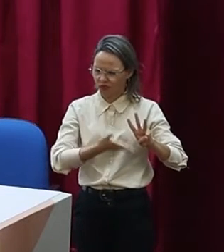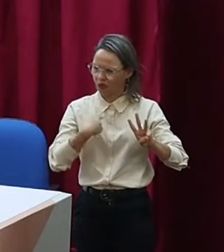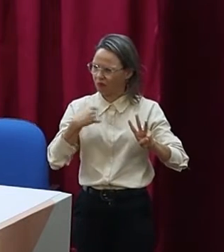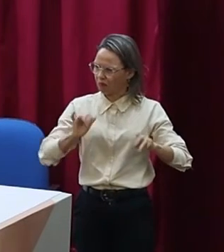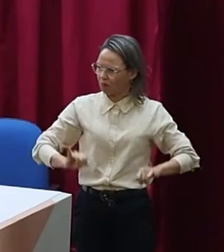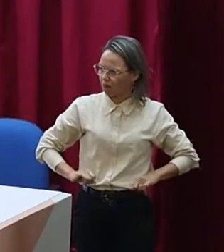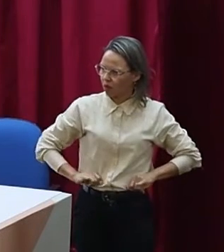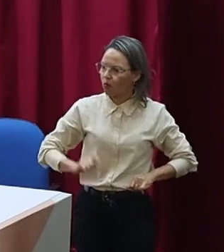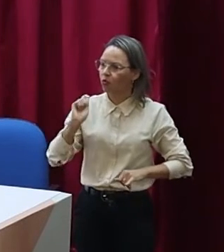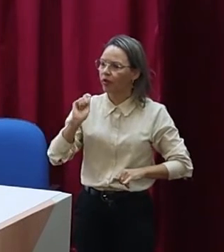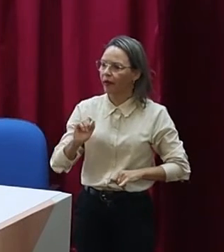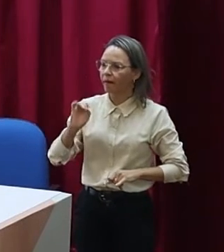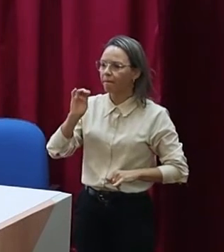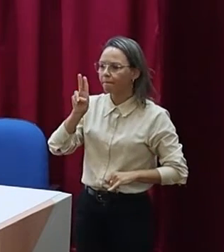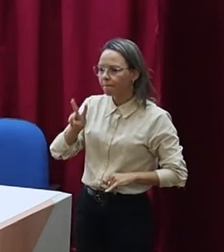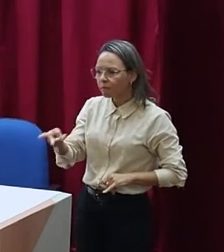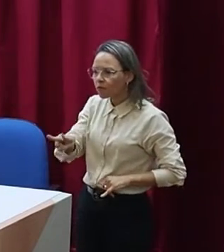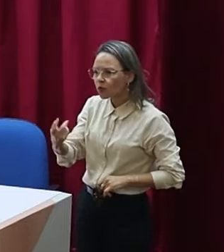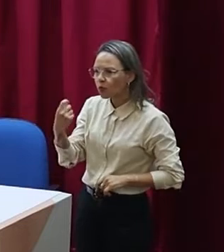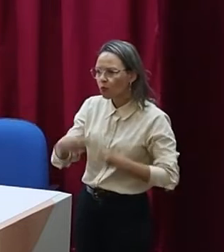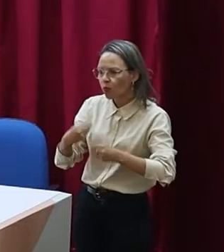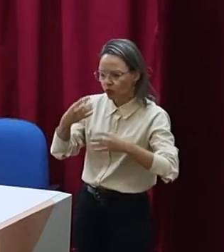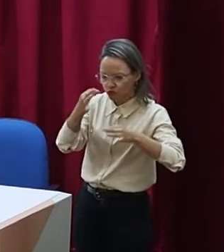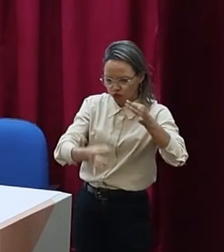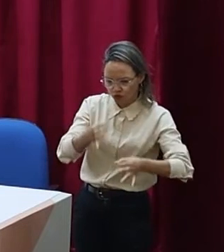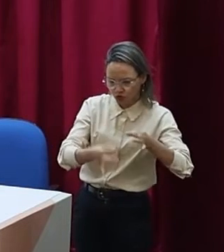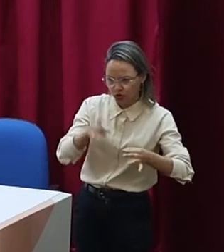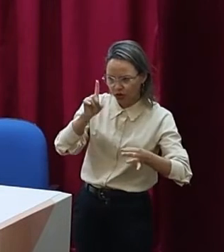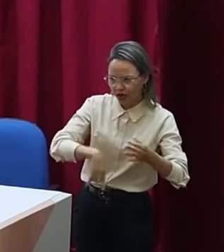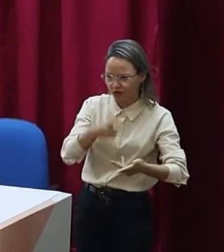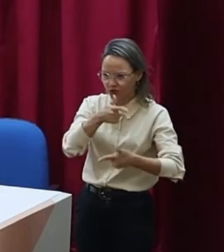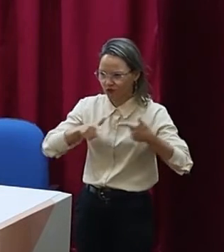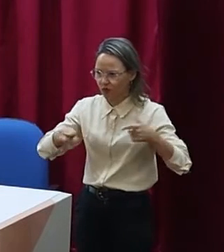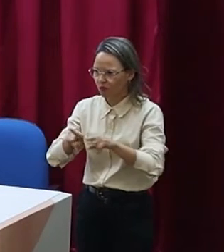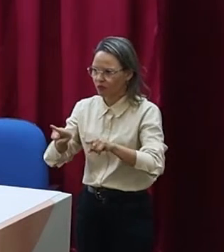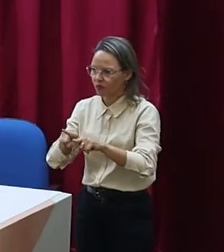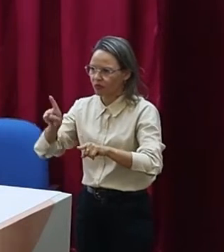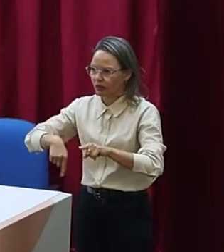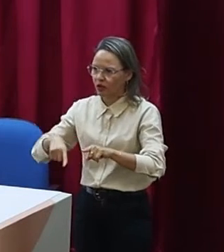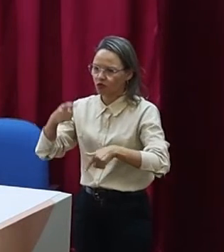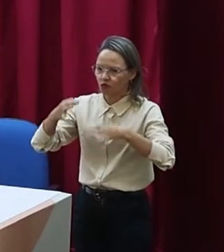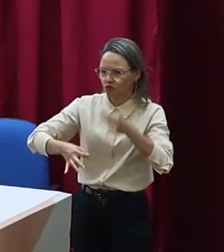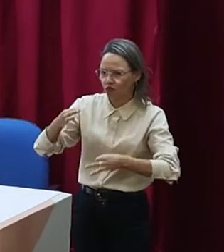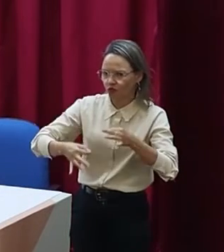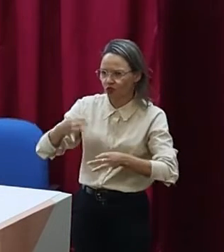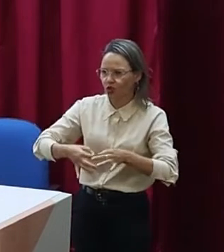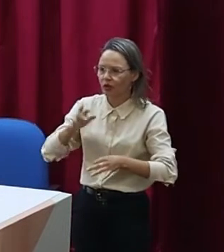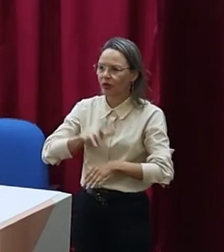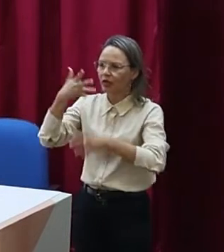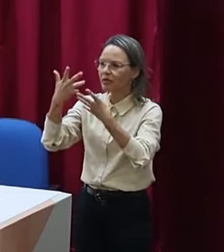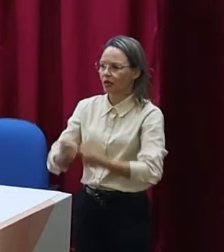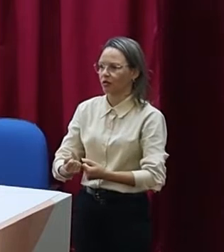sofrem bivalentemente injustiças de natureza redistributiva e injustiças de natureza de